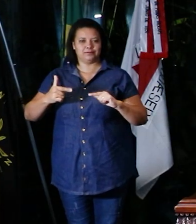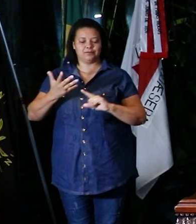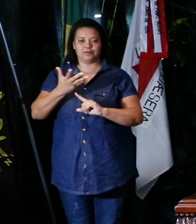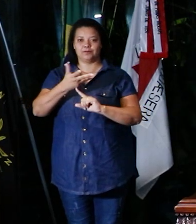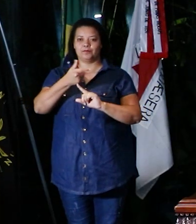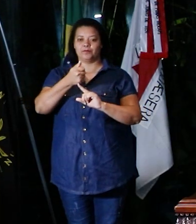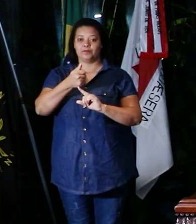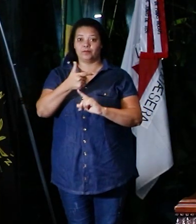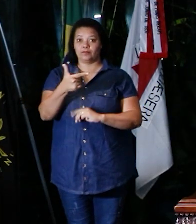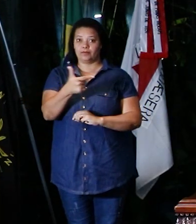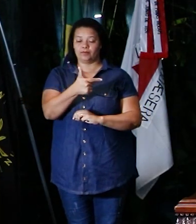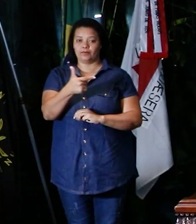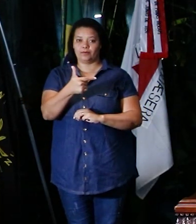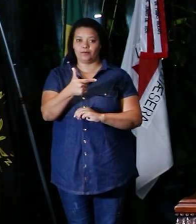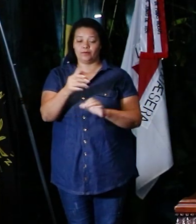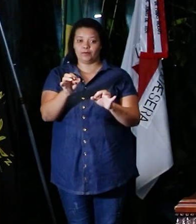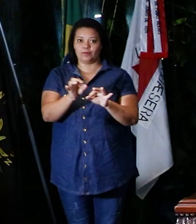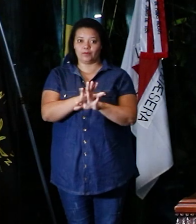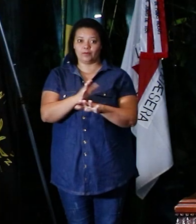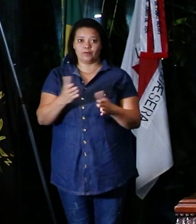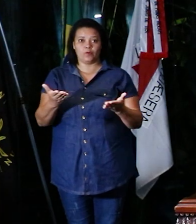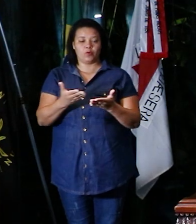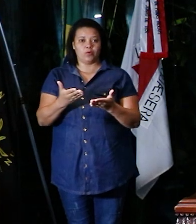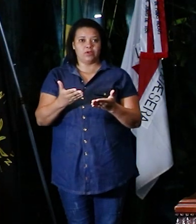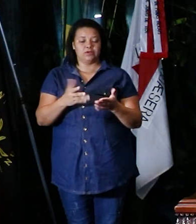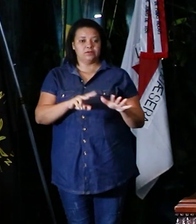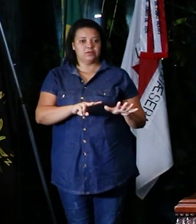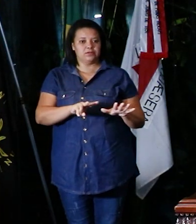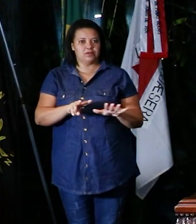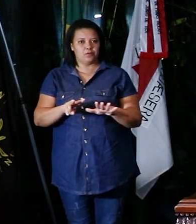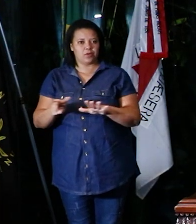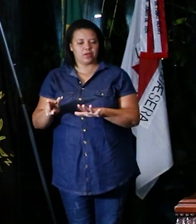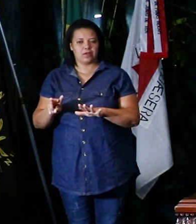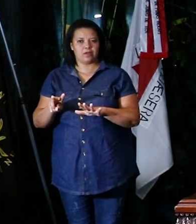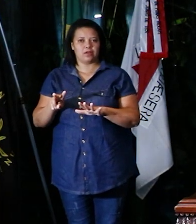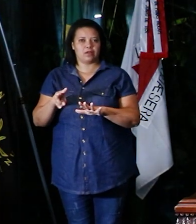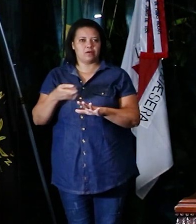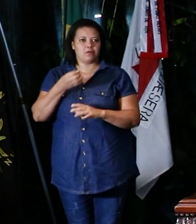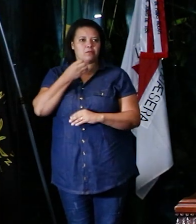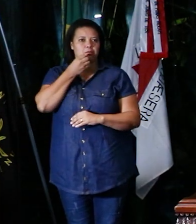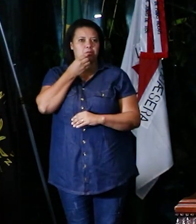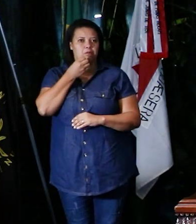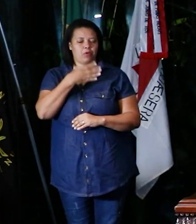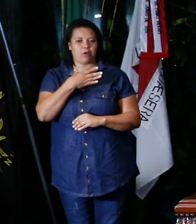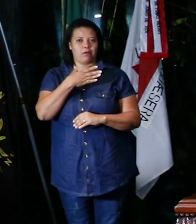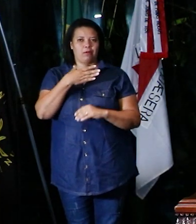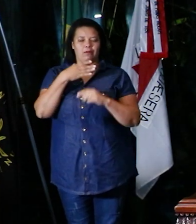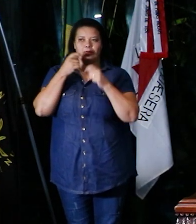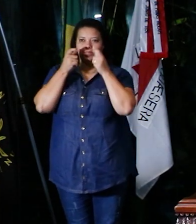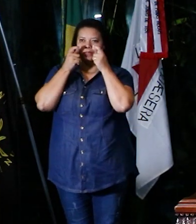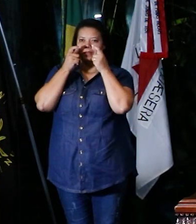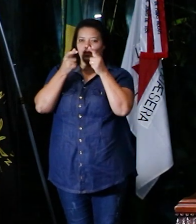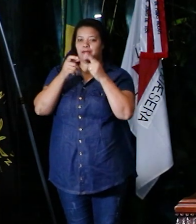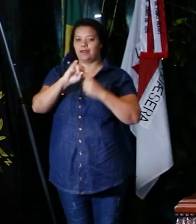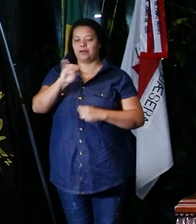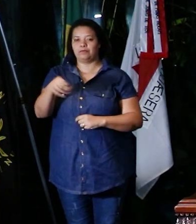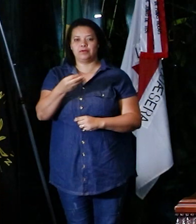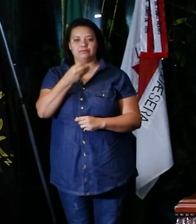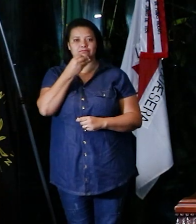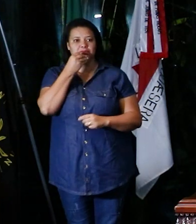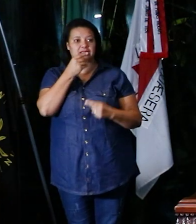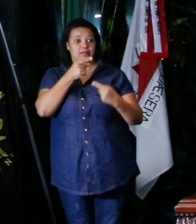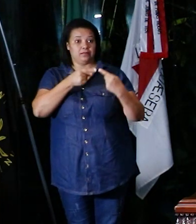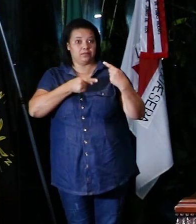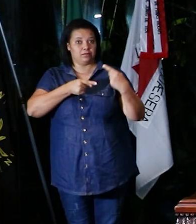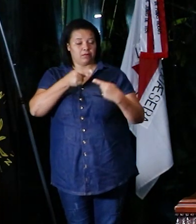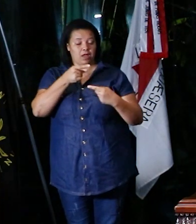Estamos encerrando hoje. Foi uma semana altamente profícua, interessante, cheia de